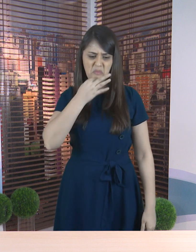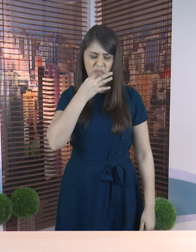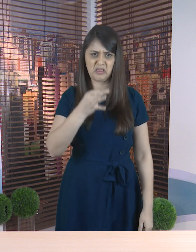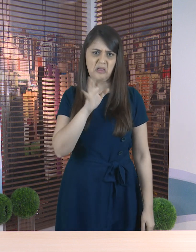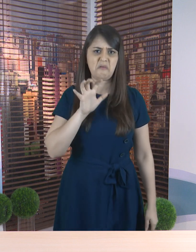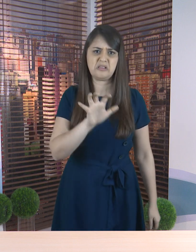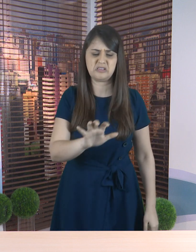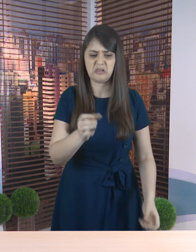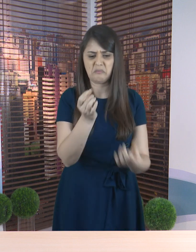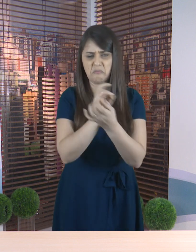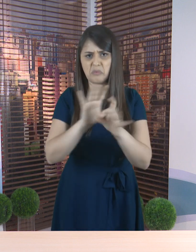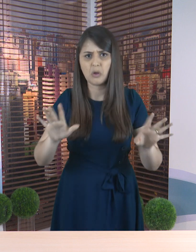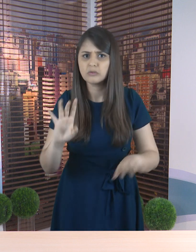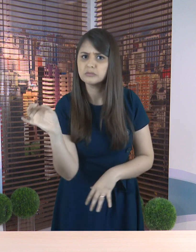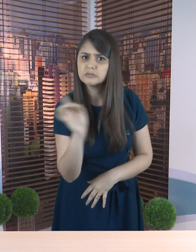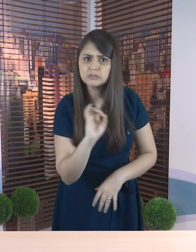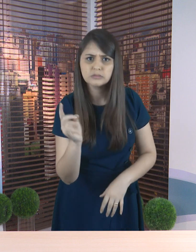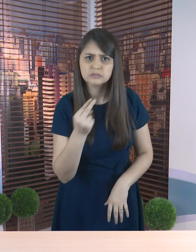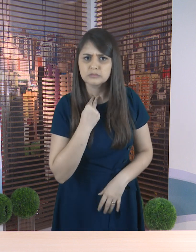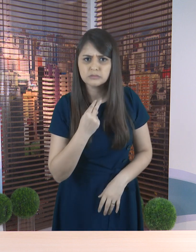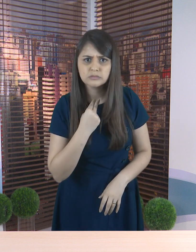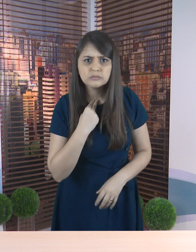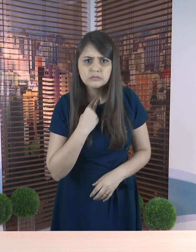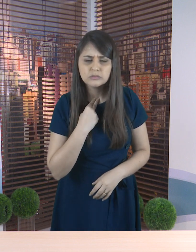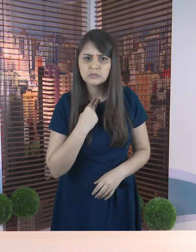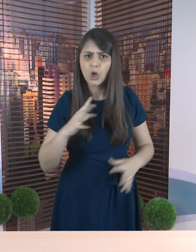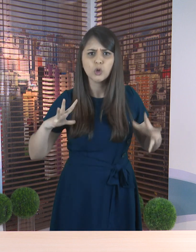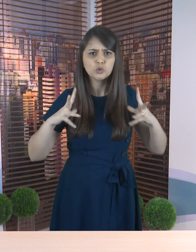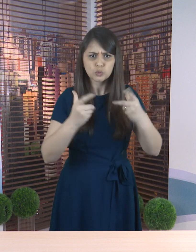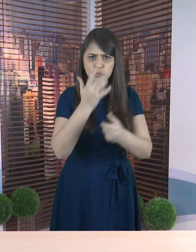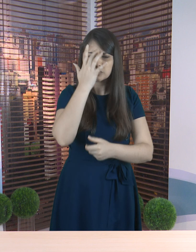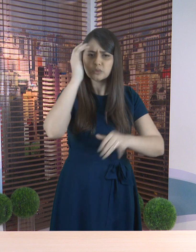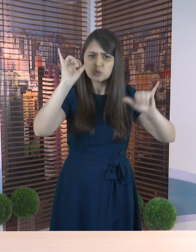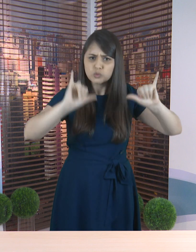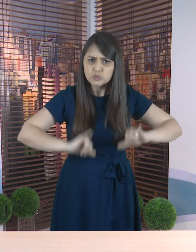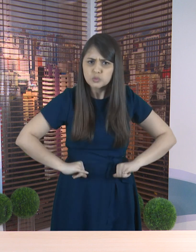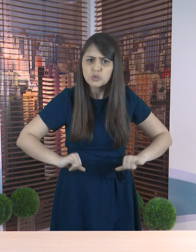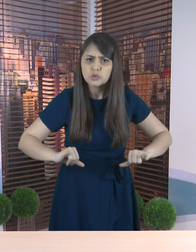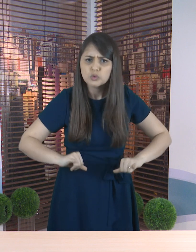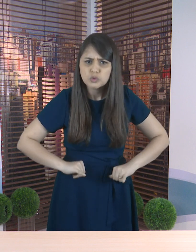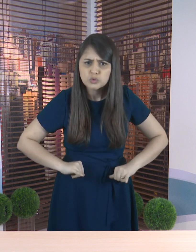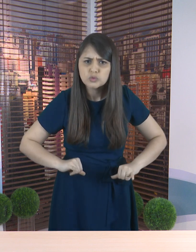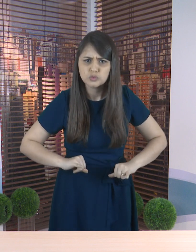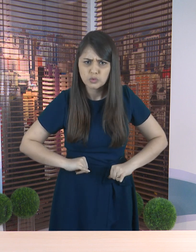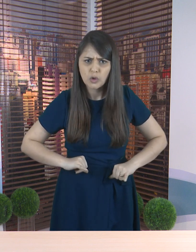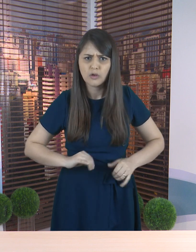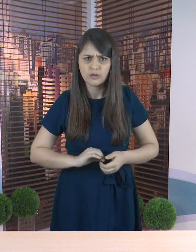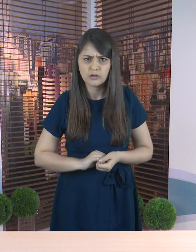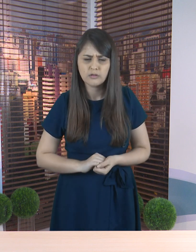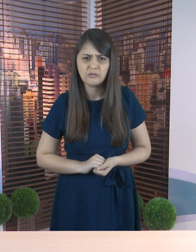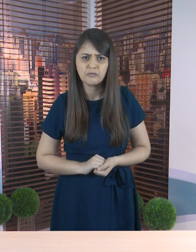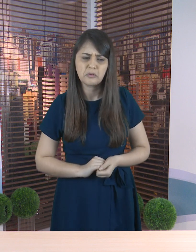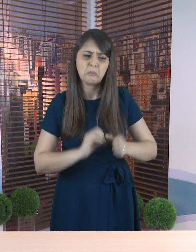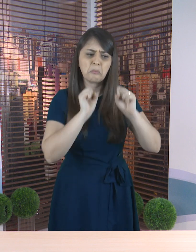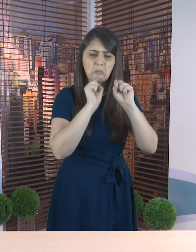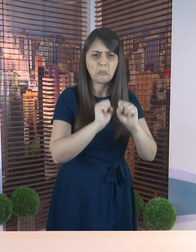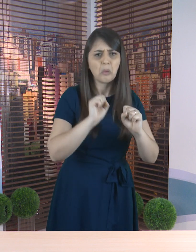que todas as pessoas que sofrem estão recebendo de volta o mal que praticaram. Não podemos